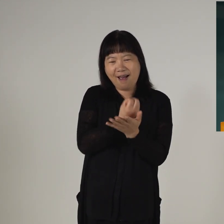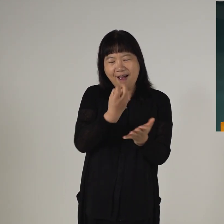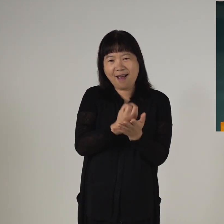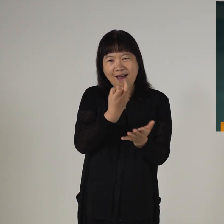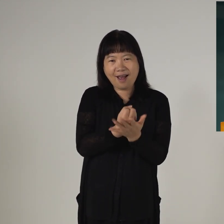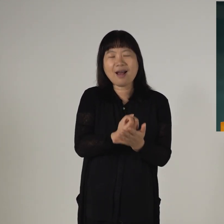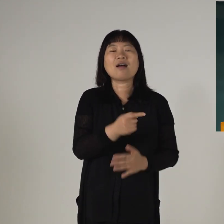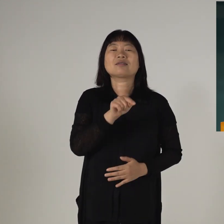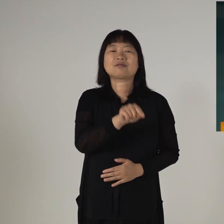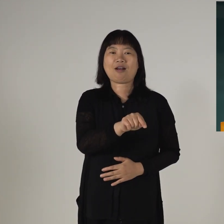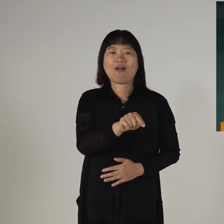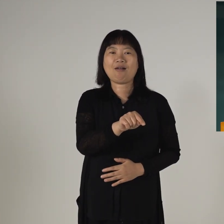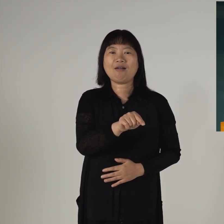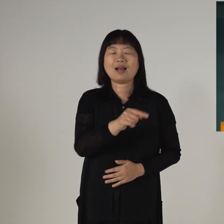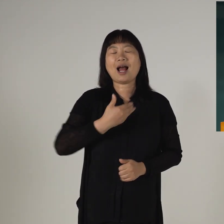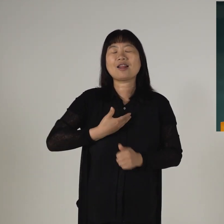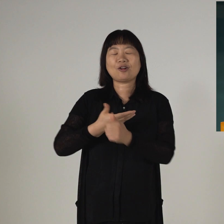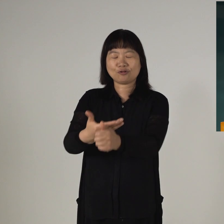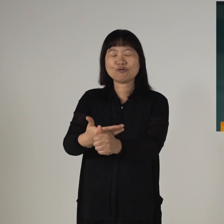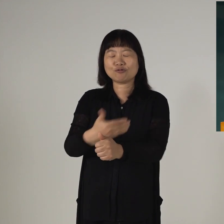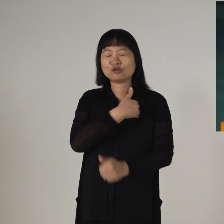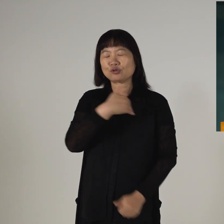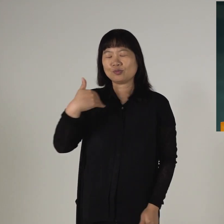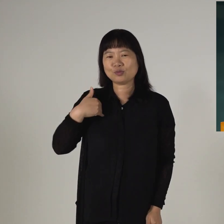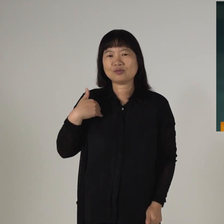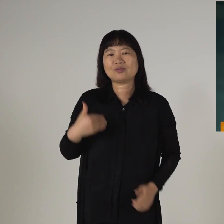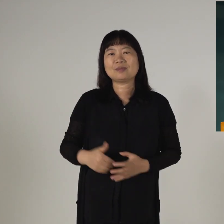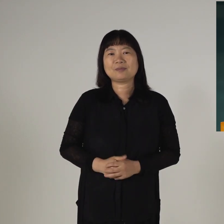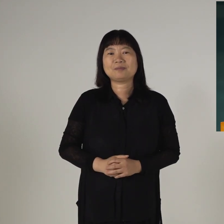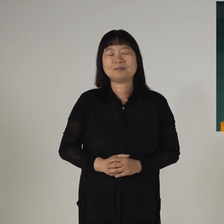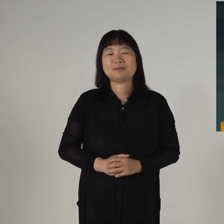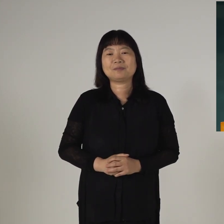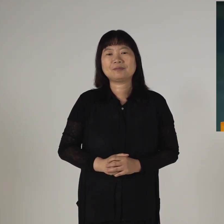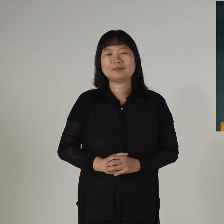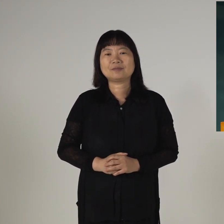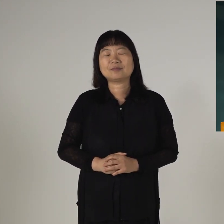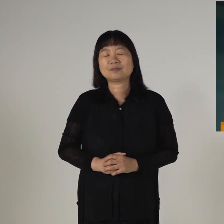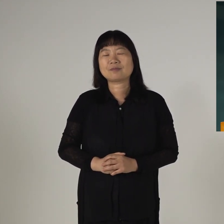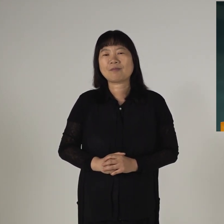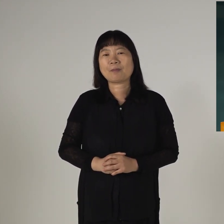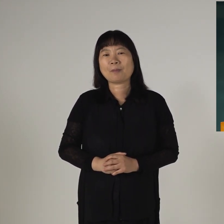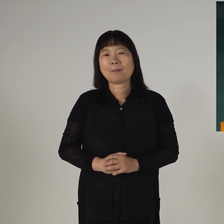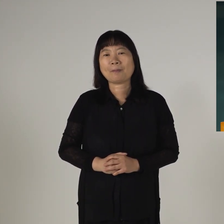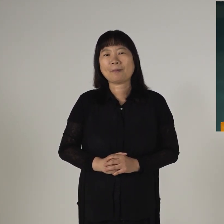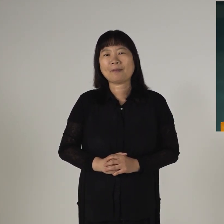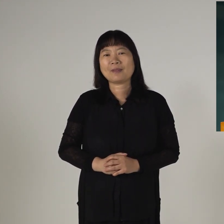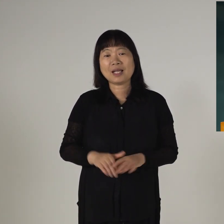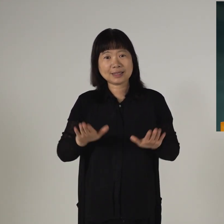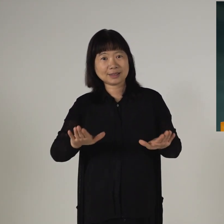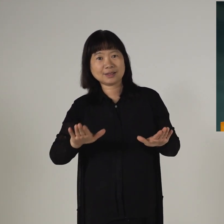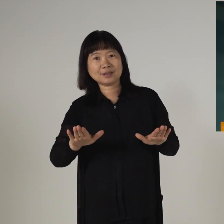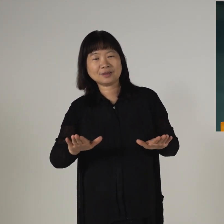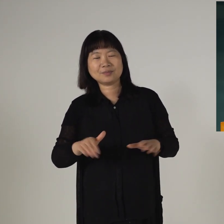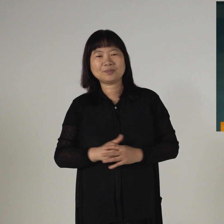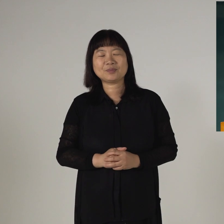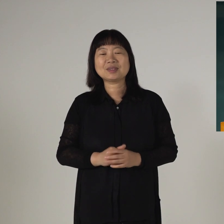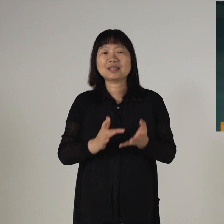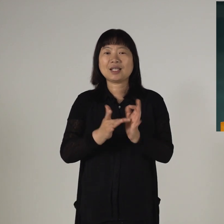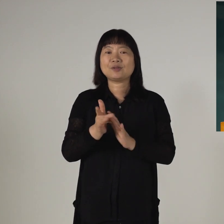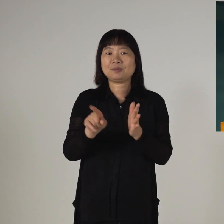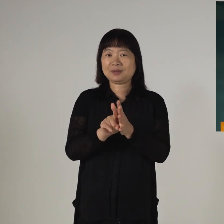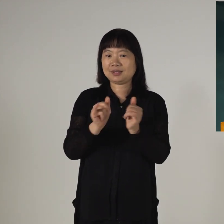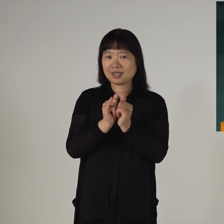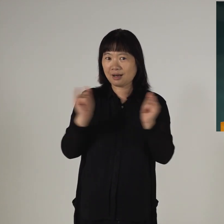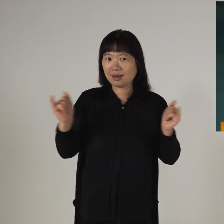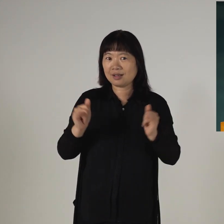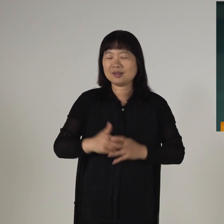것은 메시지가 된다. 그 얘기를 합니다. 어쩌면 지금 우리